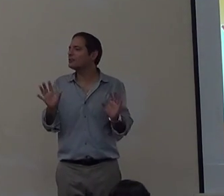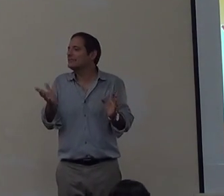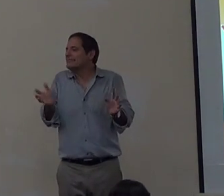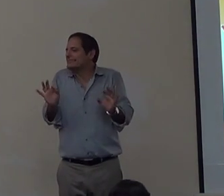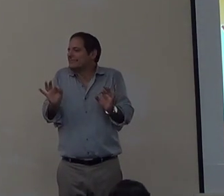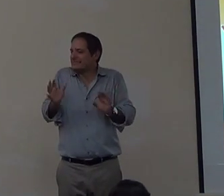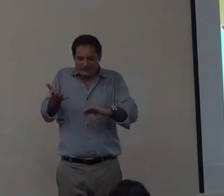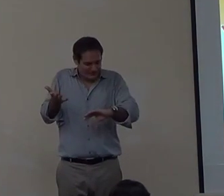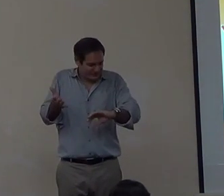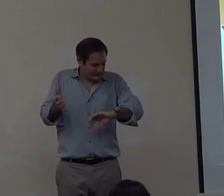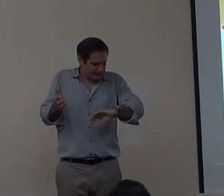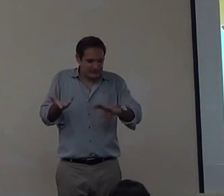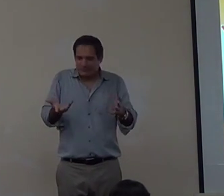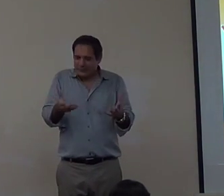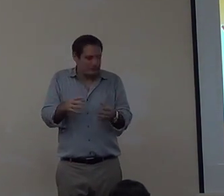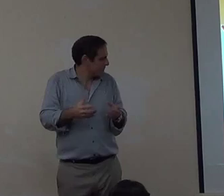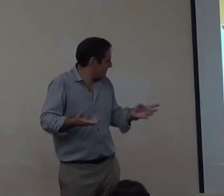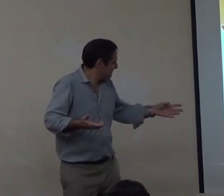nada,